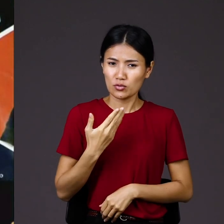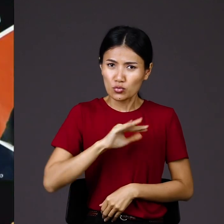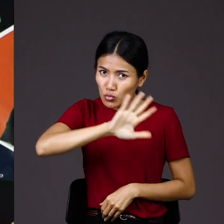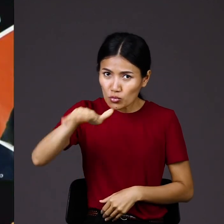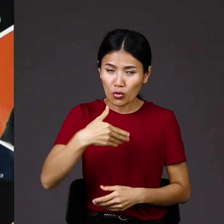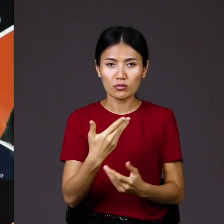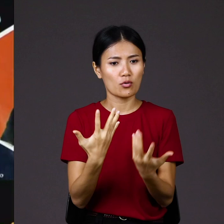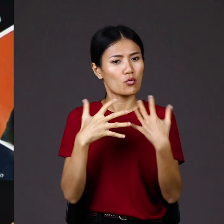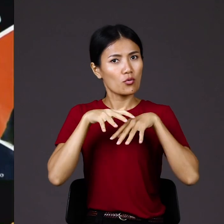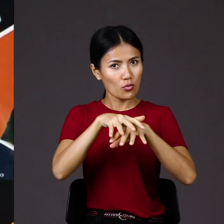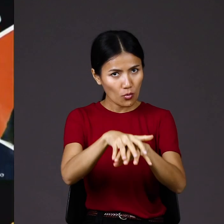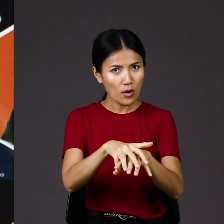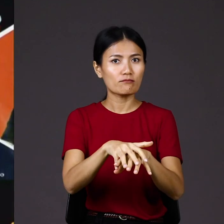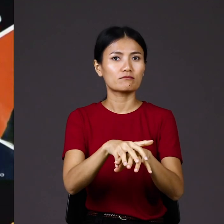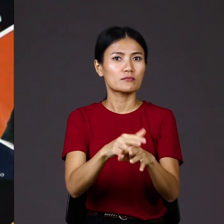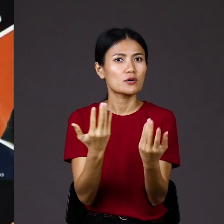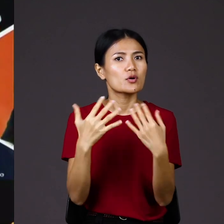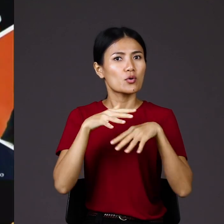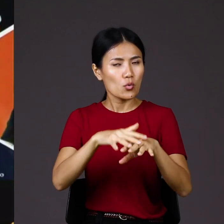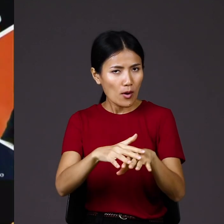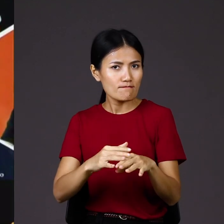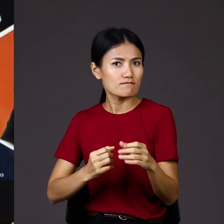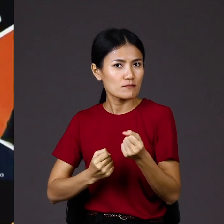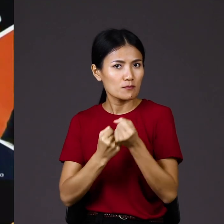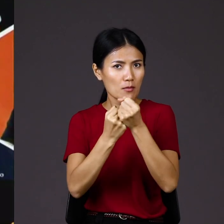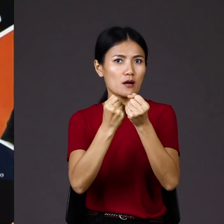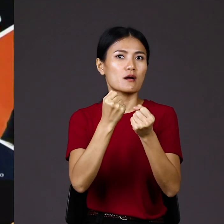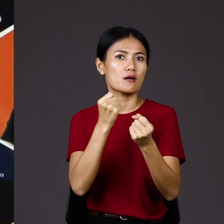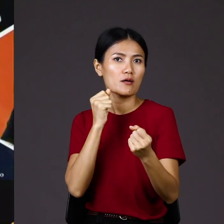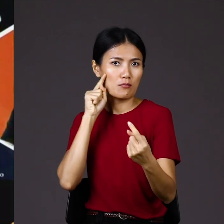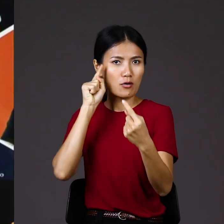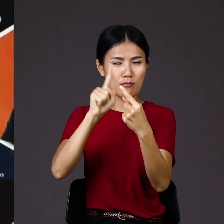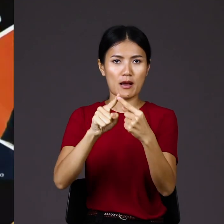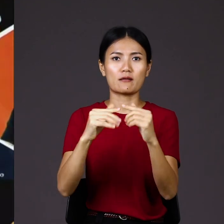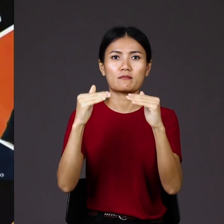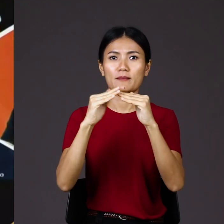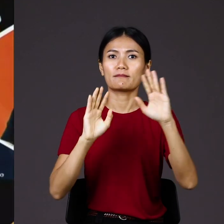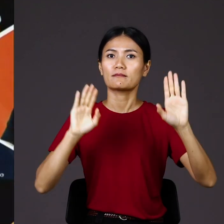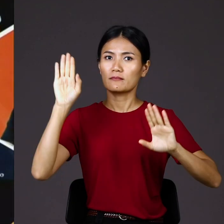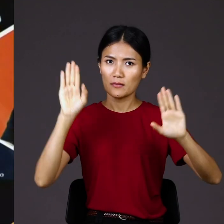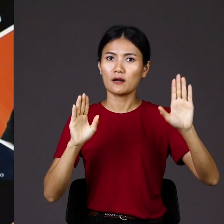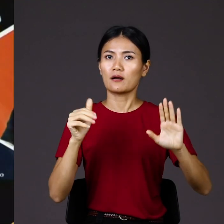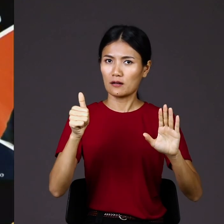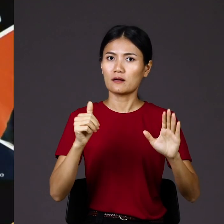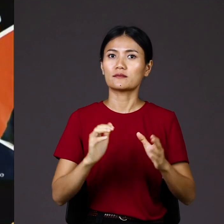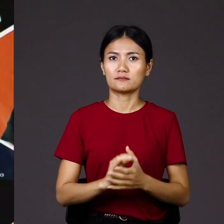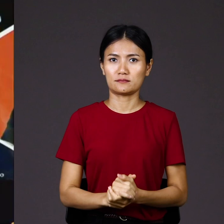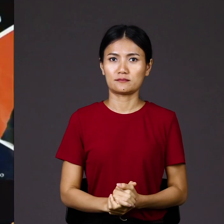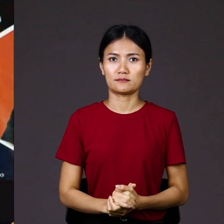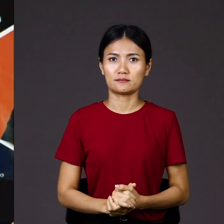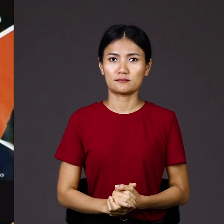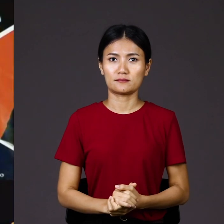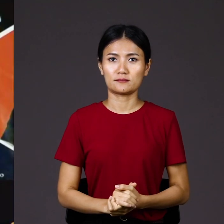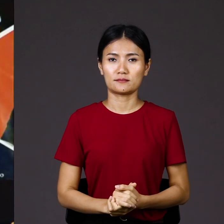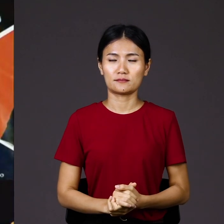เป็นส่วนหนึ่งของการต่อสู้ได้เราร่วมเป็นส่วนหนึ่งของการต่อสู้เพื่อประชาธิปไตย